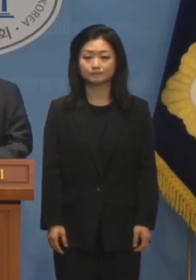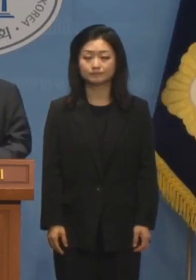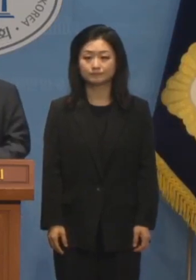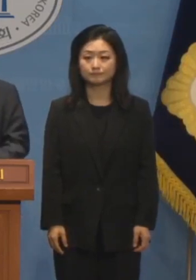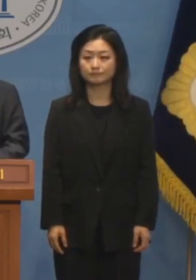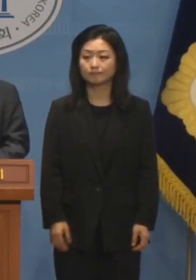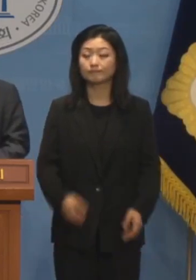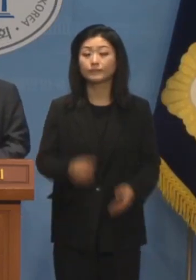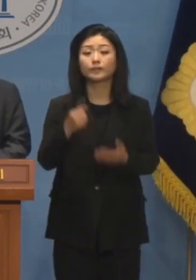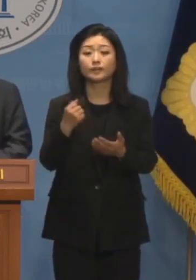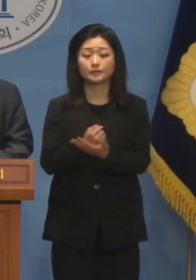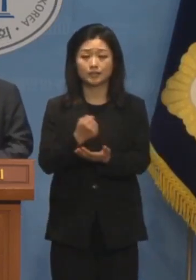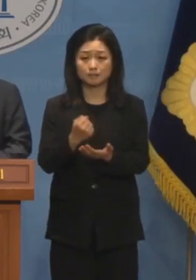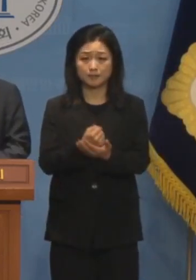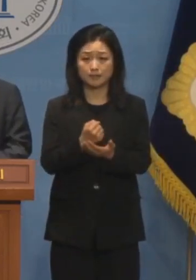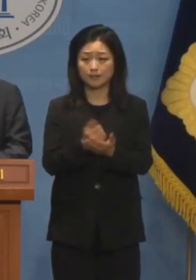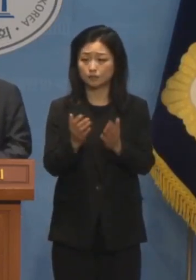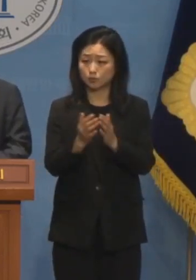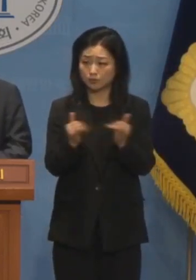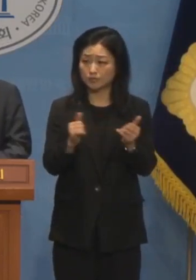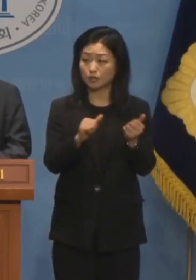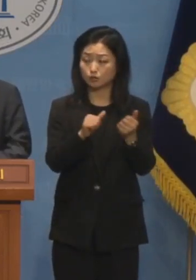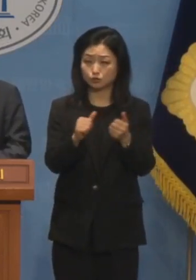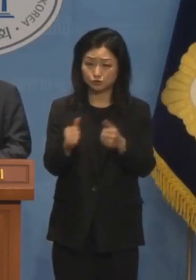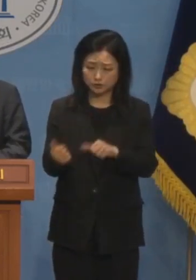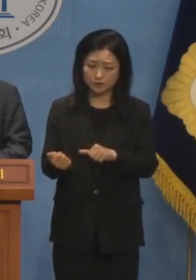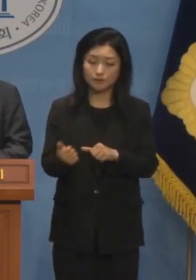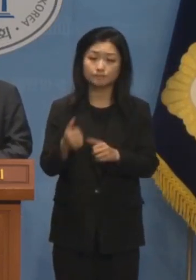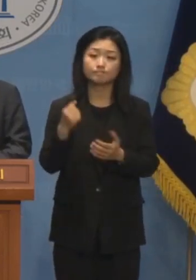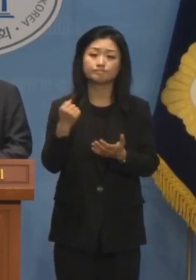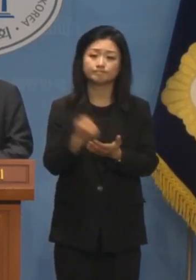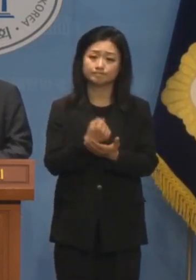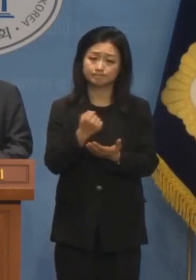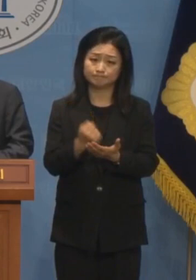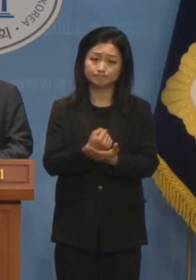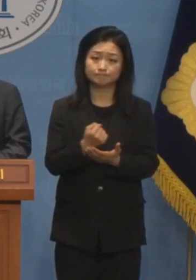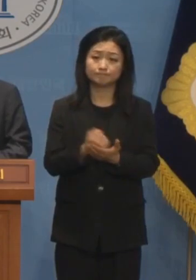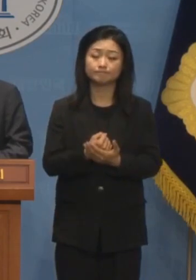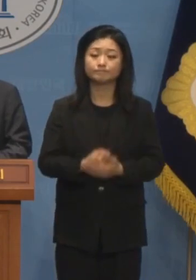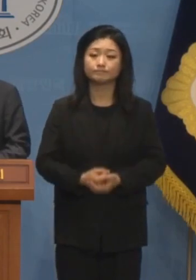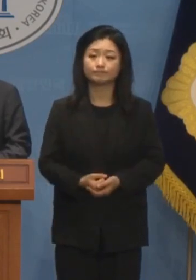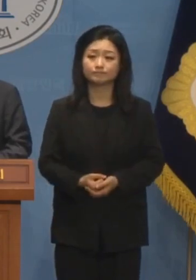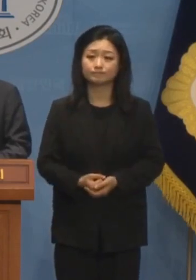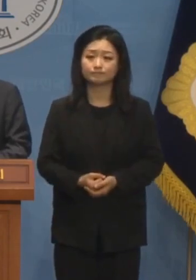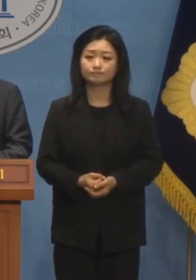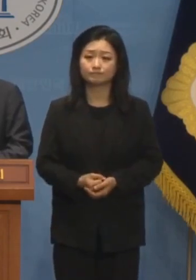네, 정말로 안타까운 노동자들의 죽음이 쿠팡에서 연이어 계속되고 있습니다.